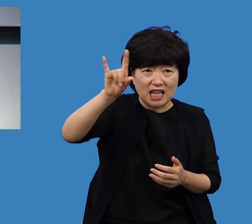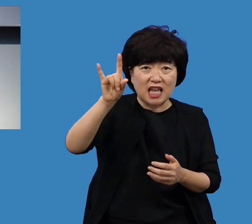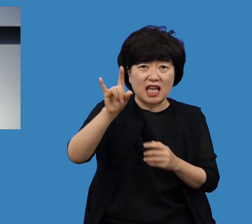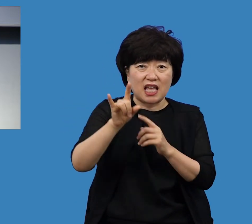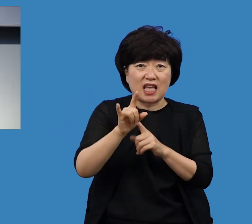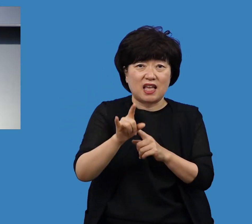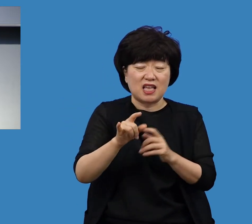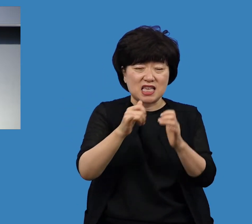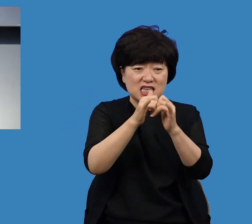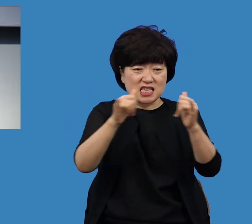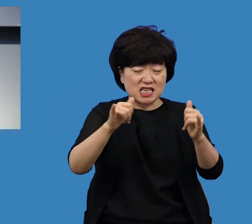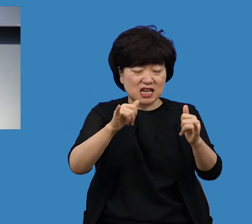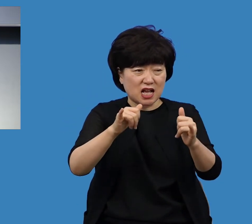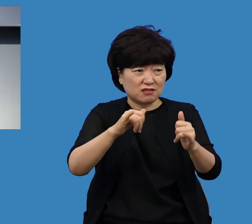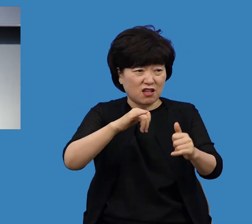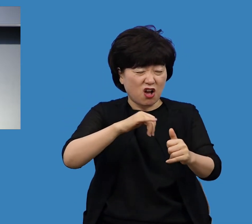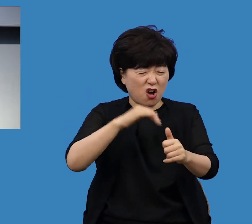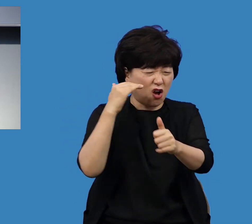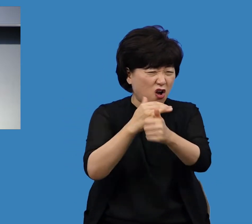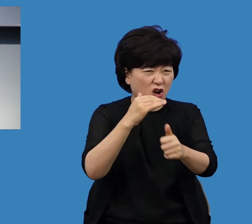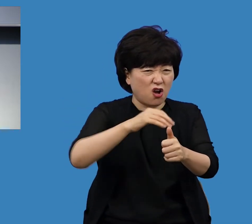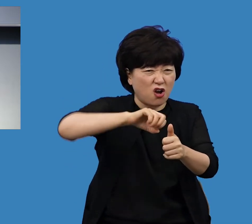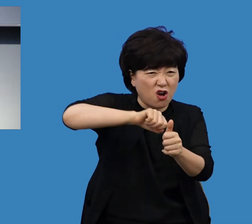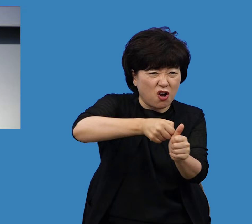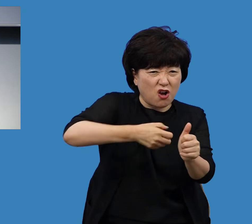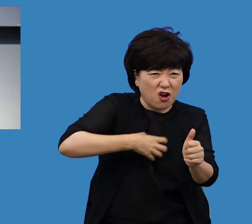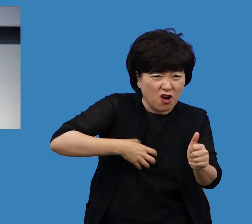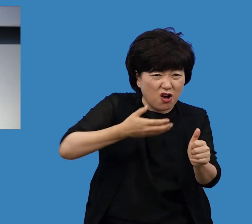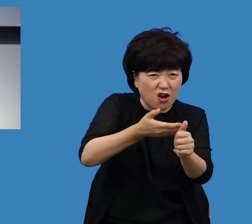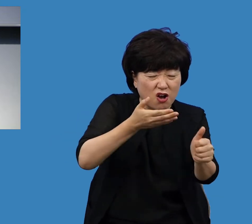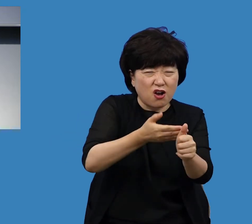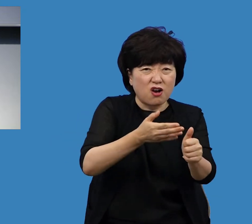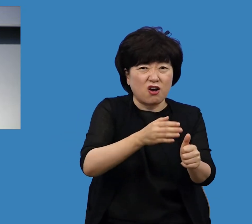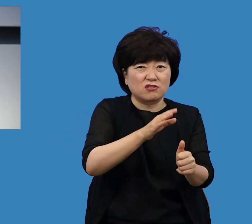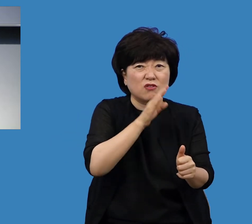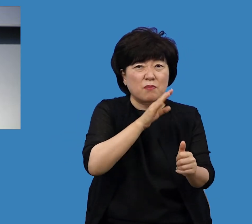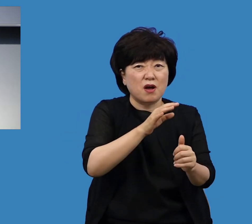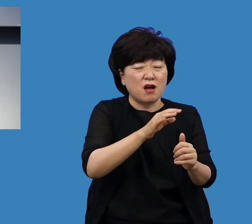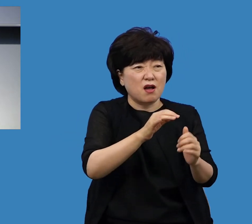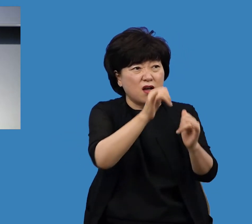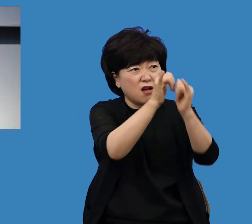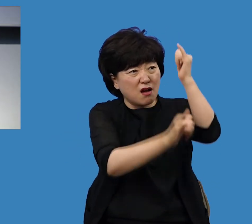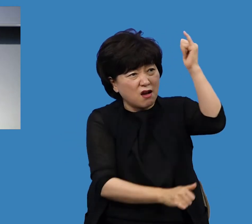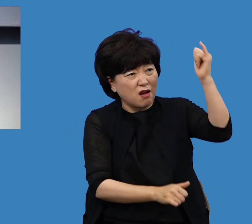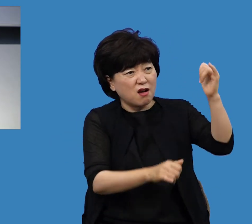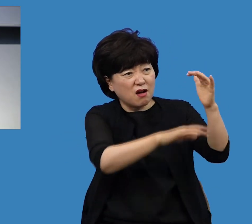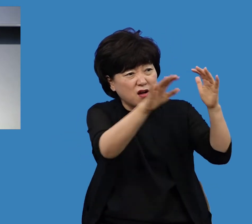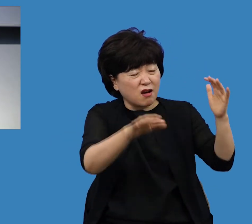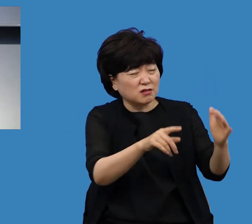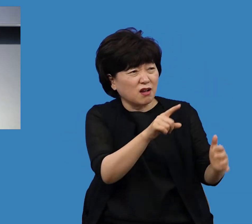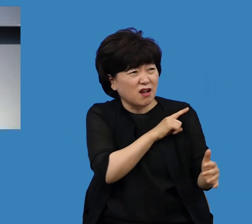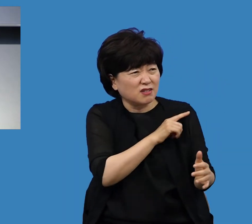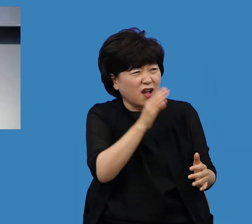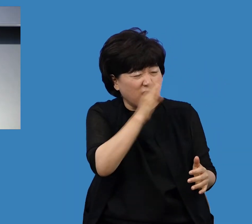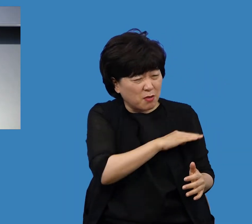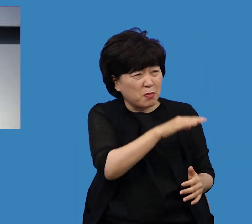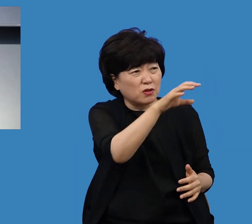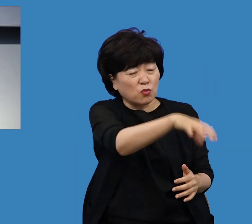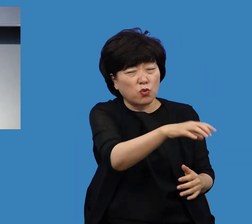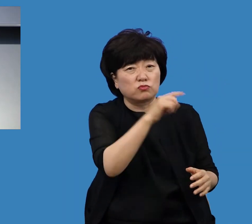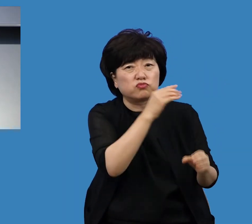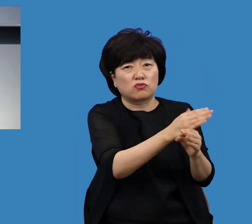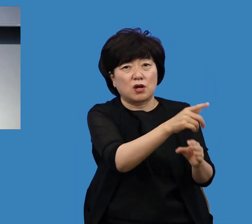독재고, 인권 탄압으로 치자면 정말 세상에서 유례가 없는 인권 탄압을 하고 있는데 왜 본인들은 지상 낙원이라고 생각하고 있느냐.